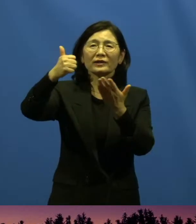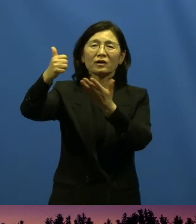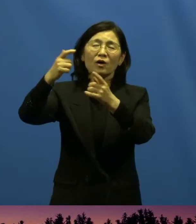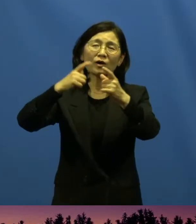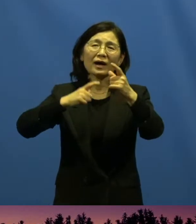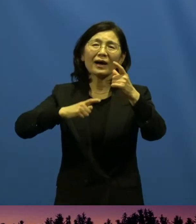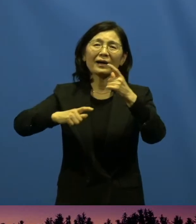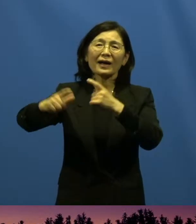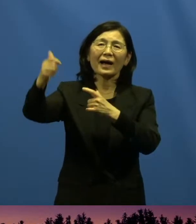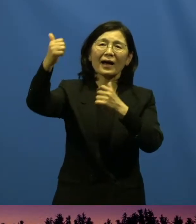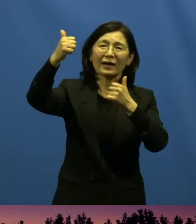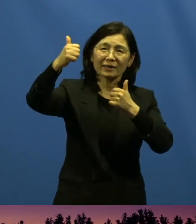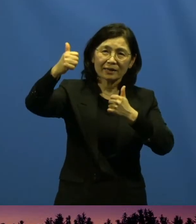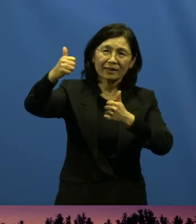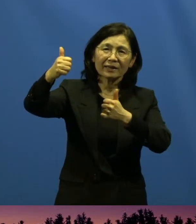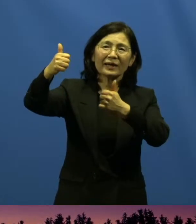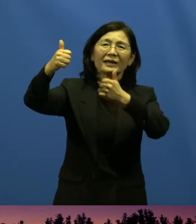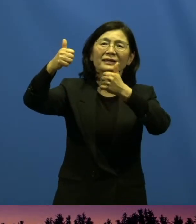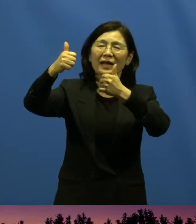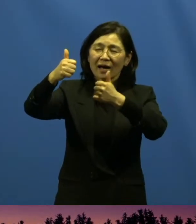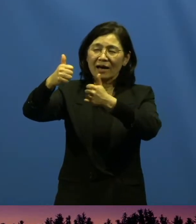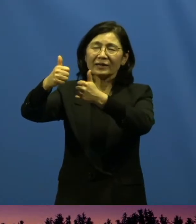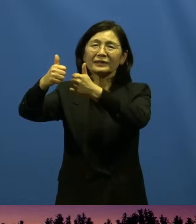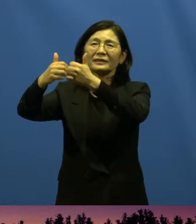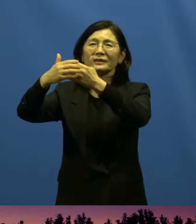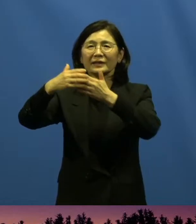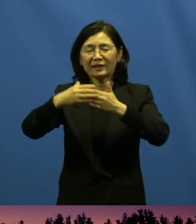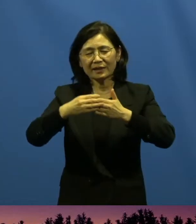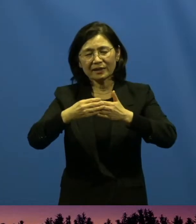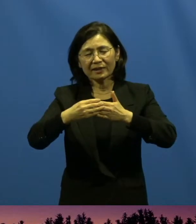주께 더 가까이 나를